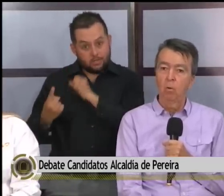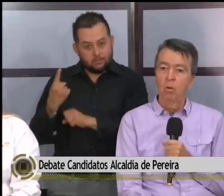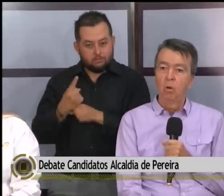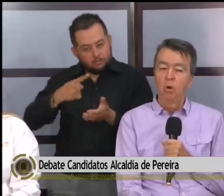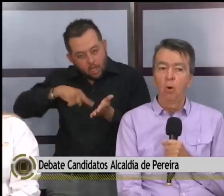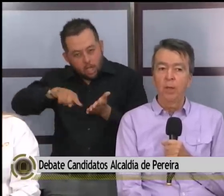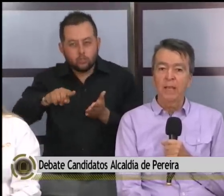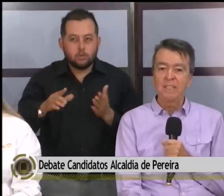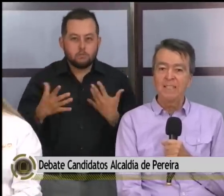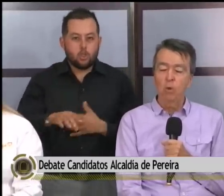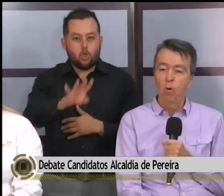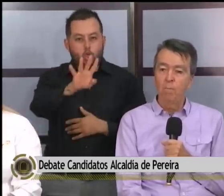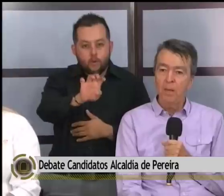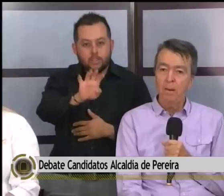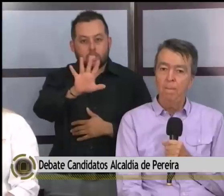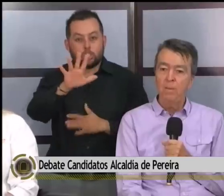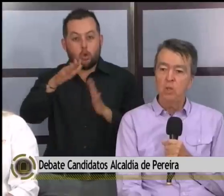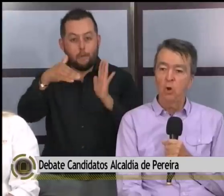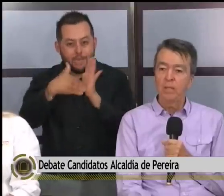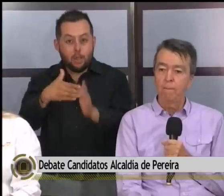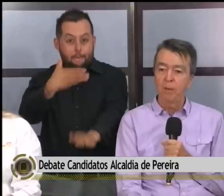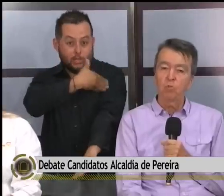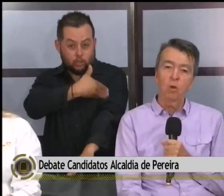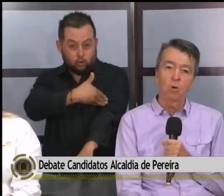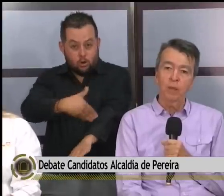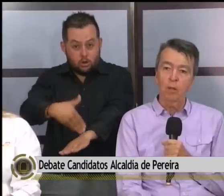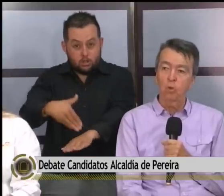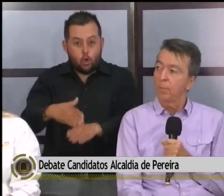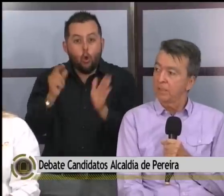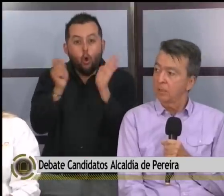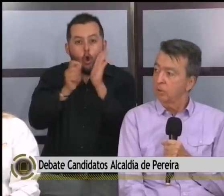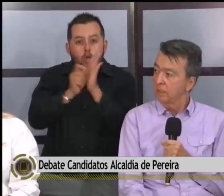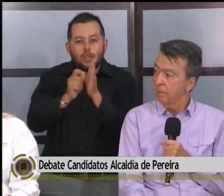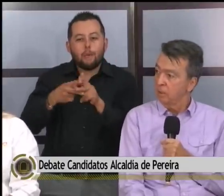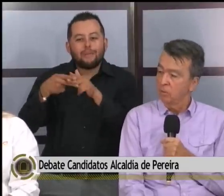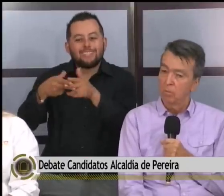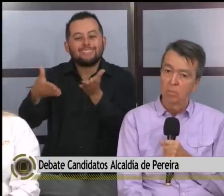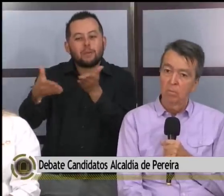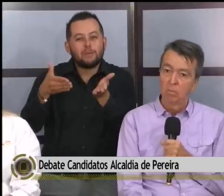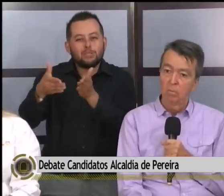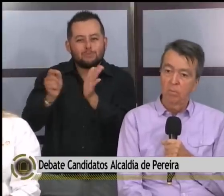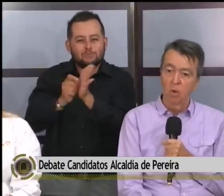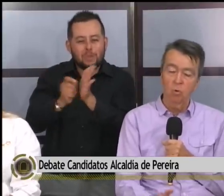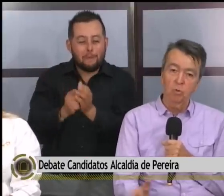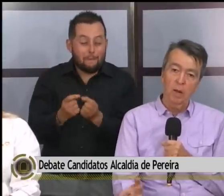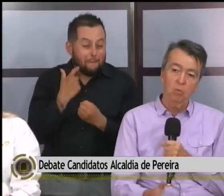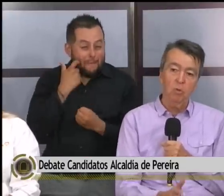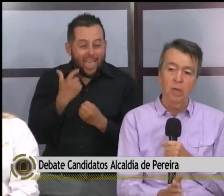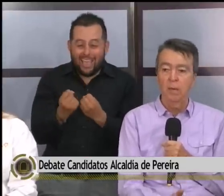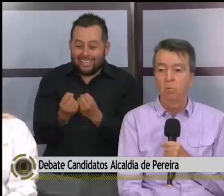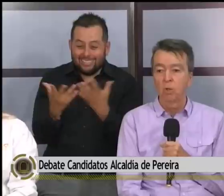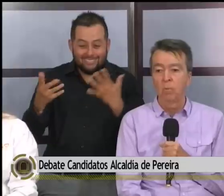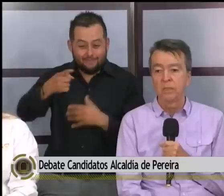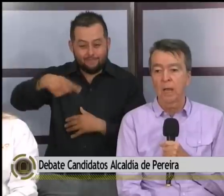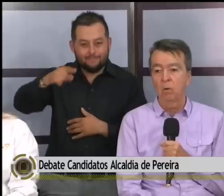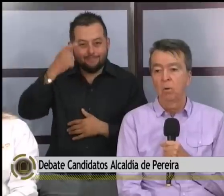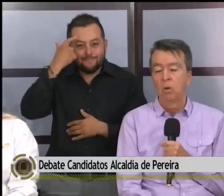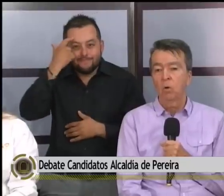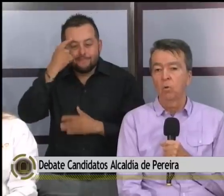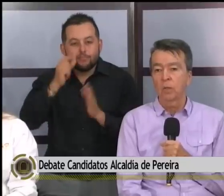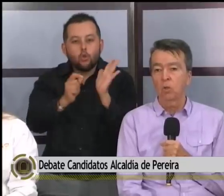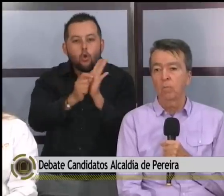gastado 95 mil millones de pesos en contratos de prestación de servicio, de los contratos que hemos